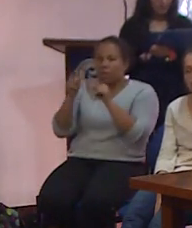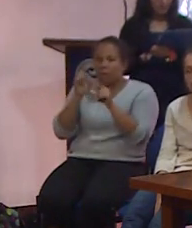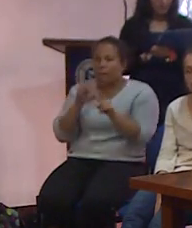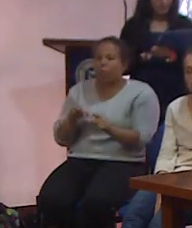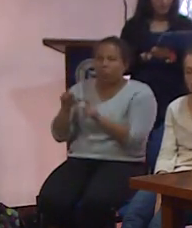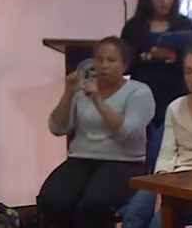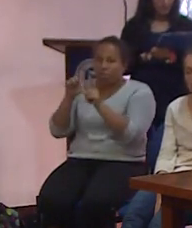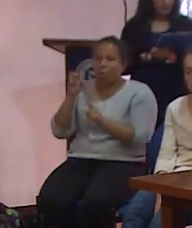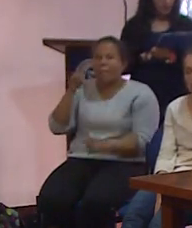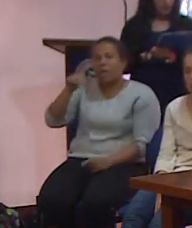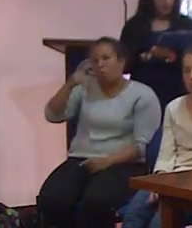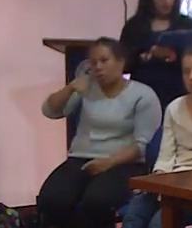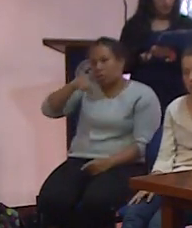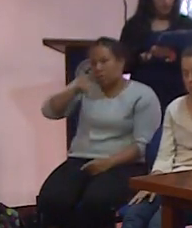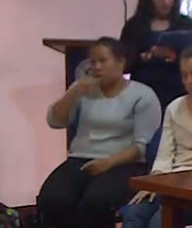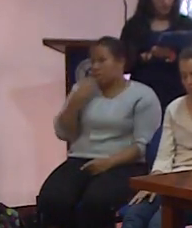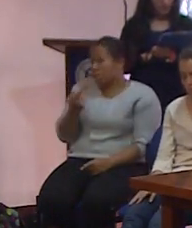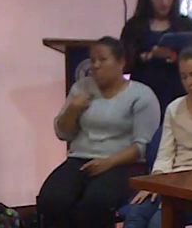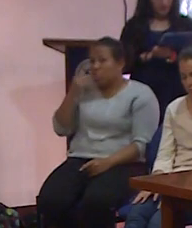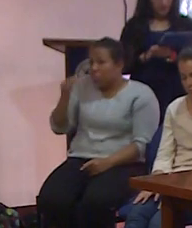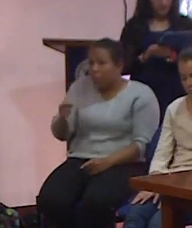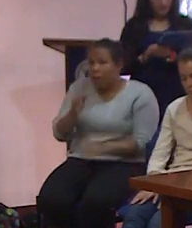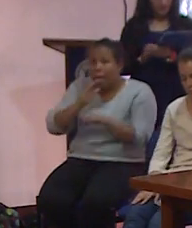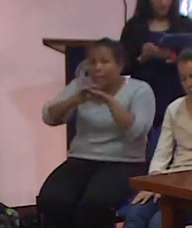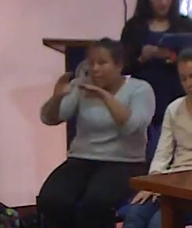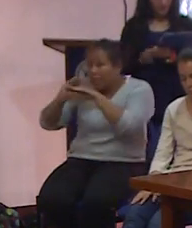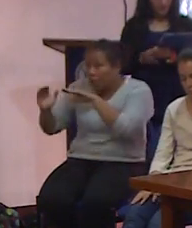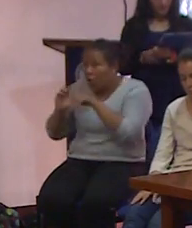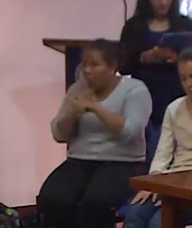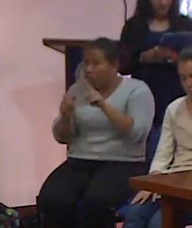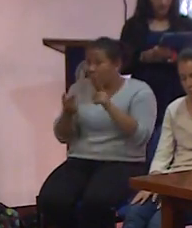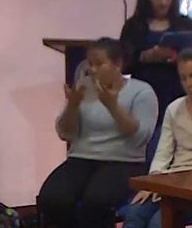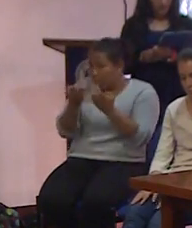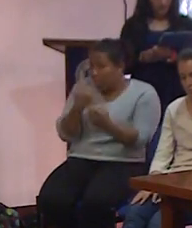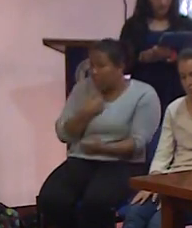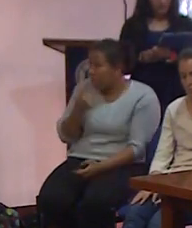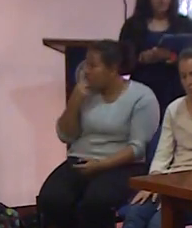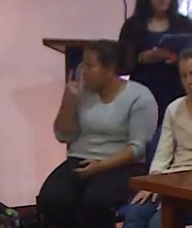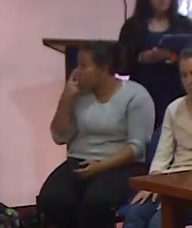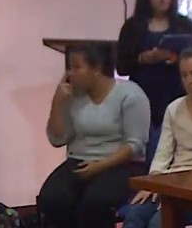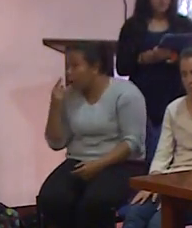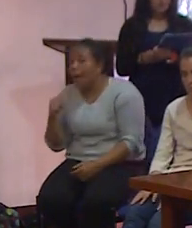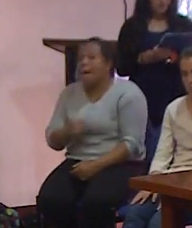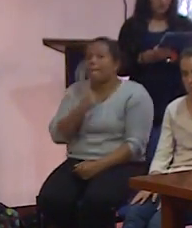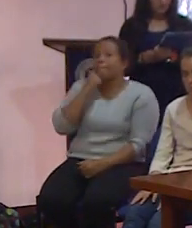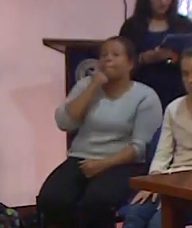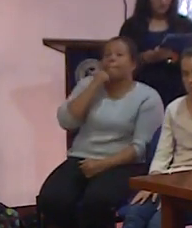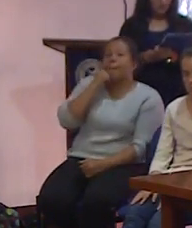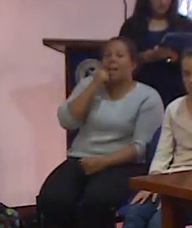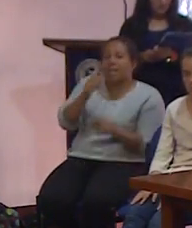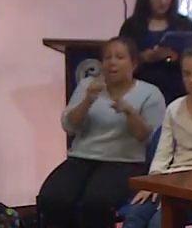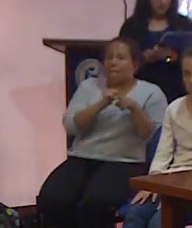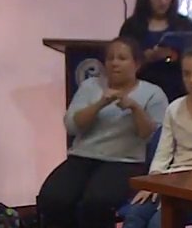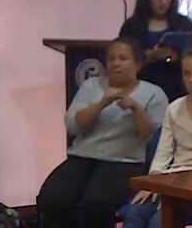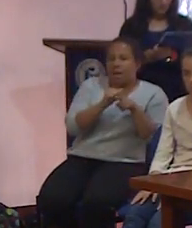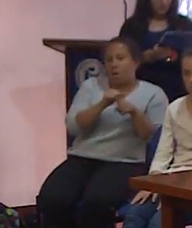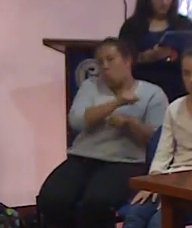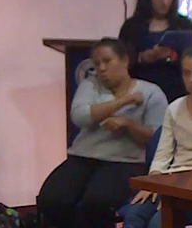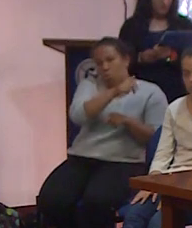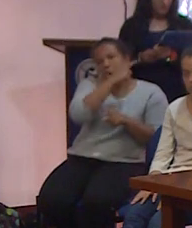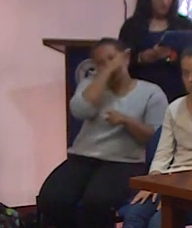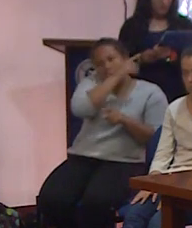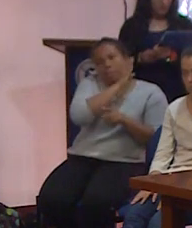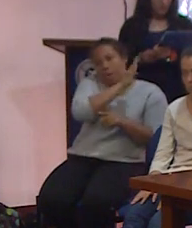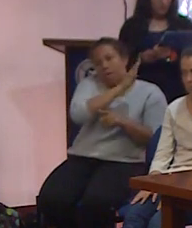están invitados, no es que tengan que estar siempre, no, pero quiero mirar qué es lo que están haciendo allá. Van, miran qué es lo que hacemos en la práctica de sus